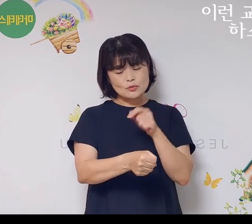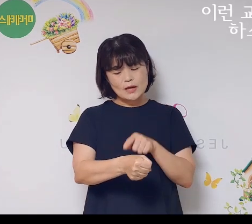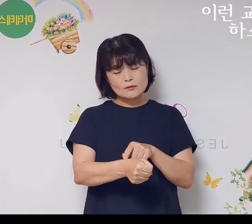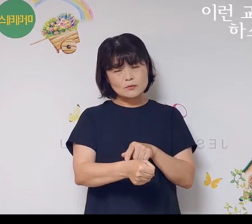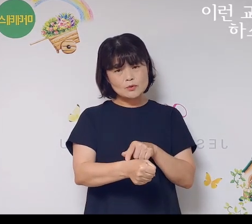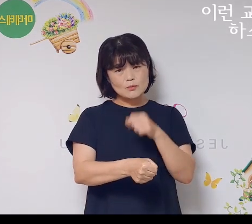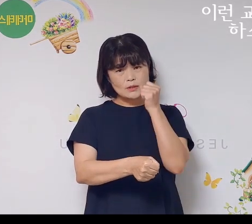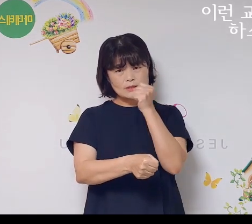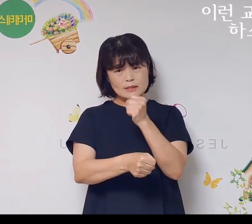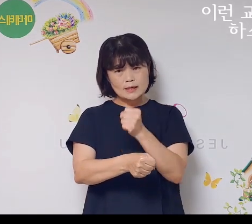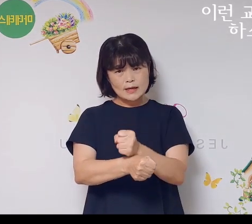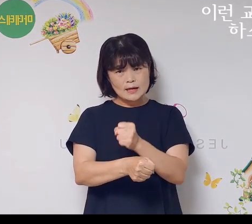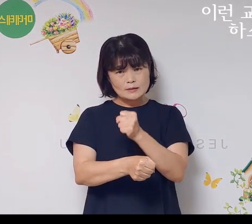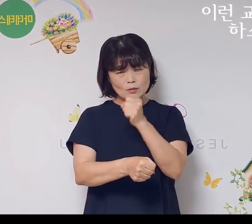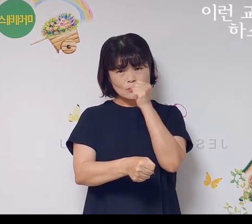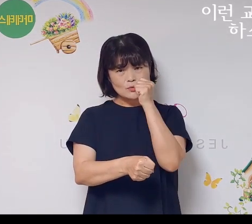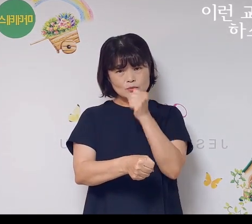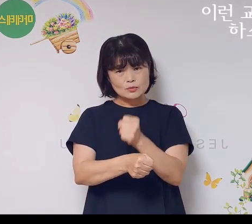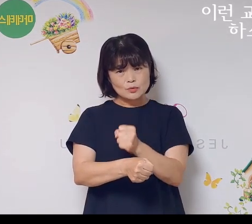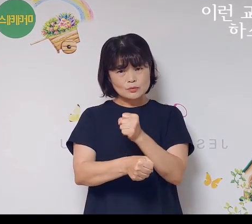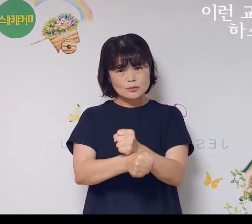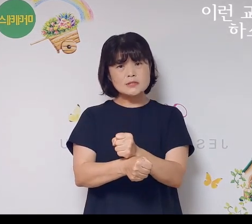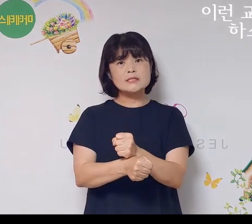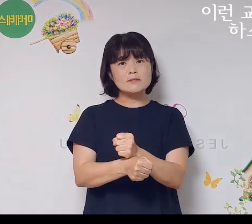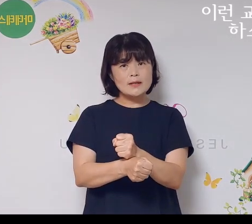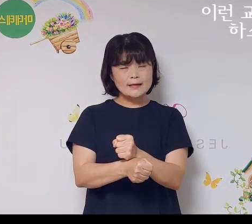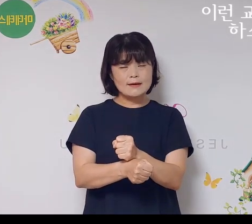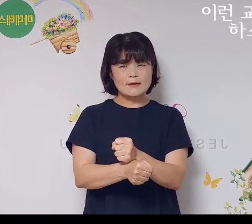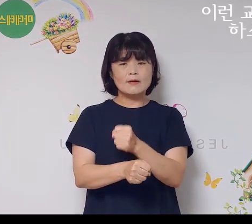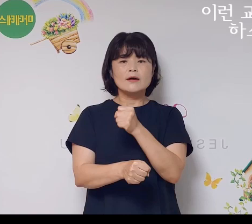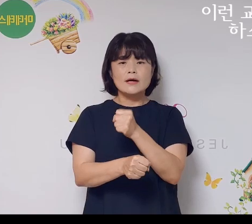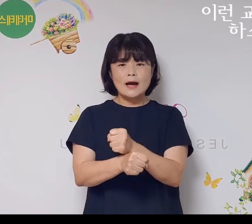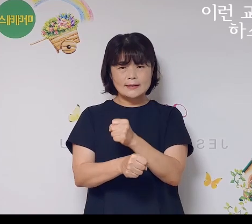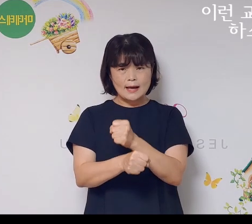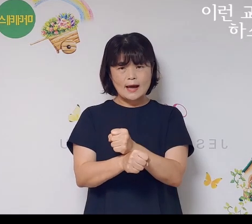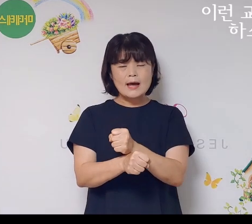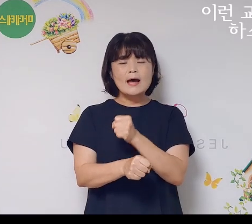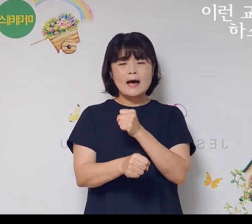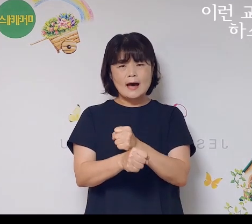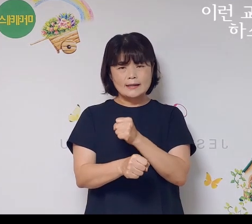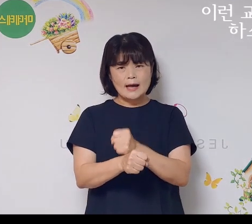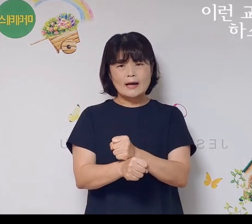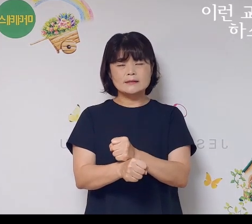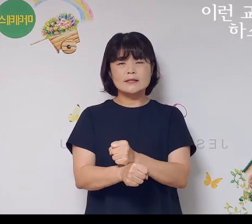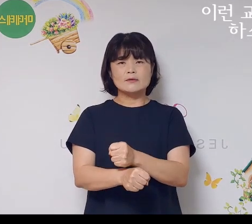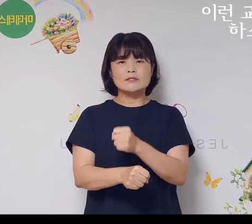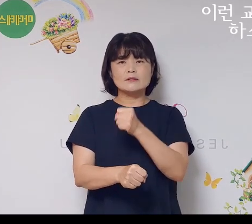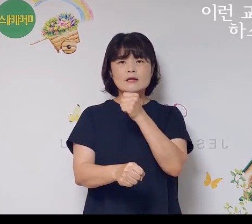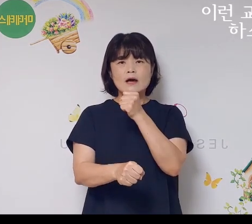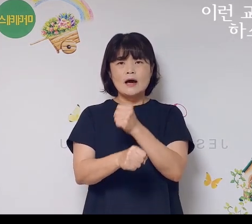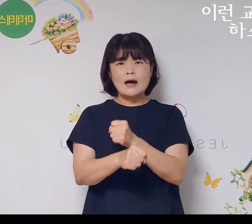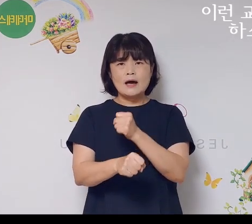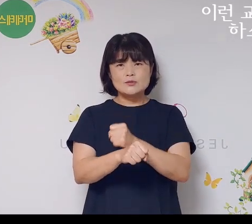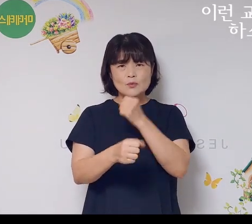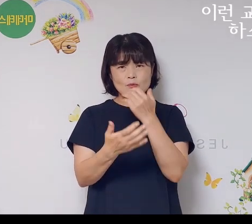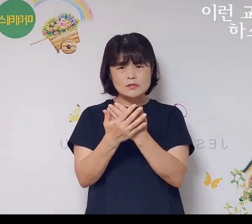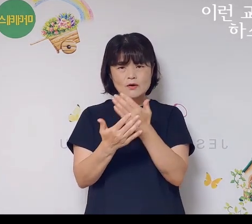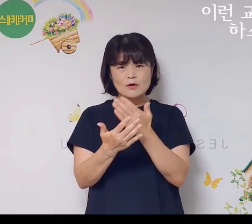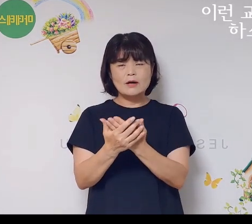위에 손목 있는 데다가 오른손으로 톡톡 치시면 하다예요. 하다. 근데 여기서는 하소서 하면